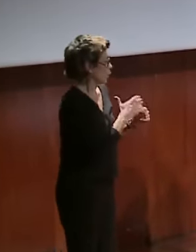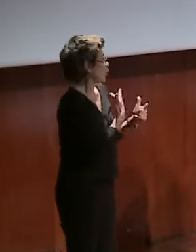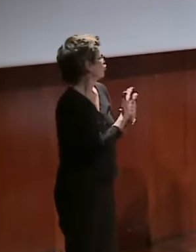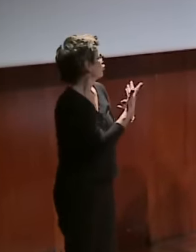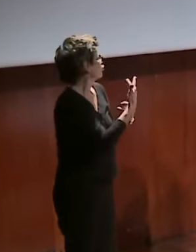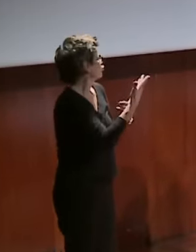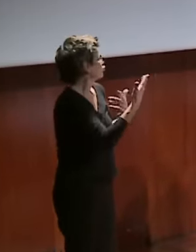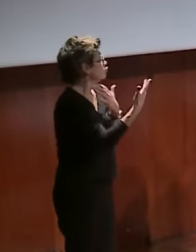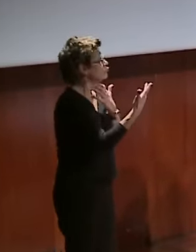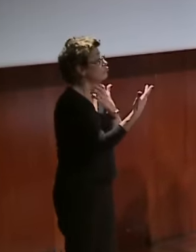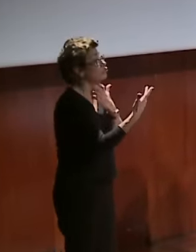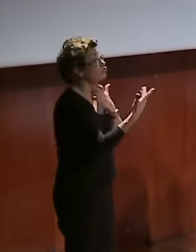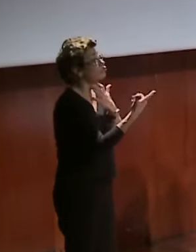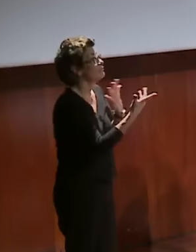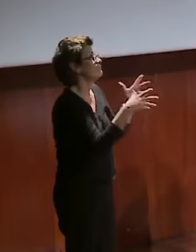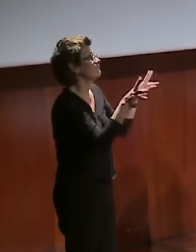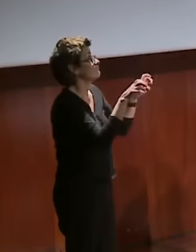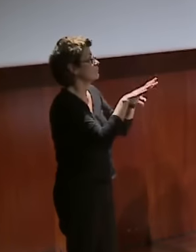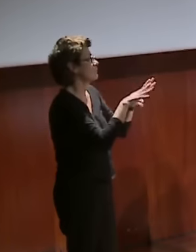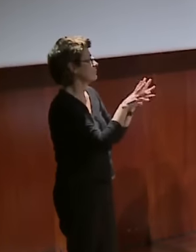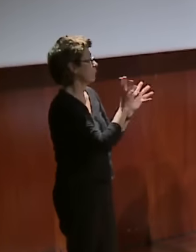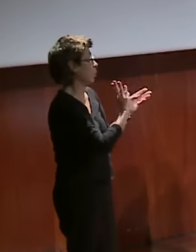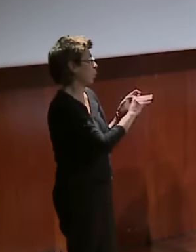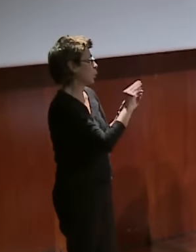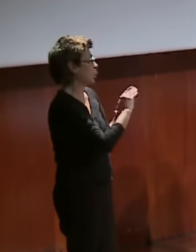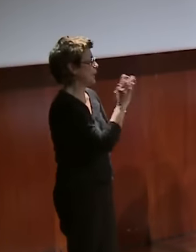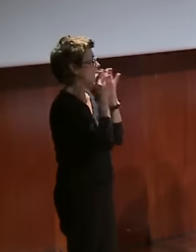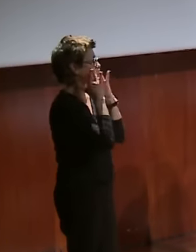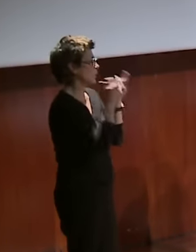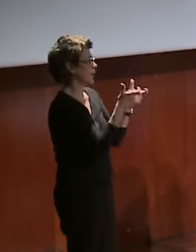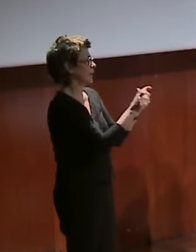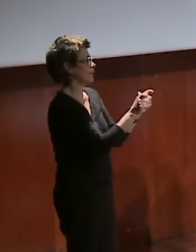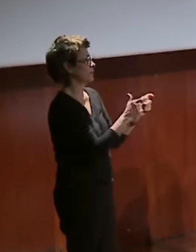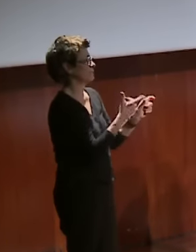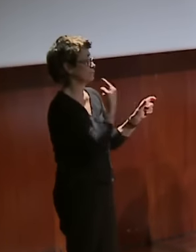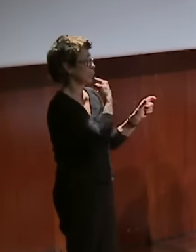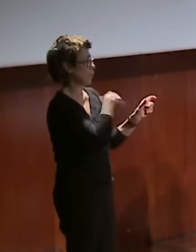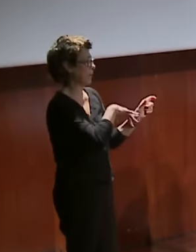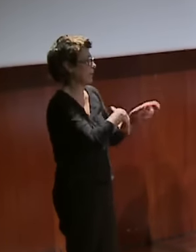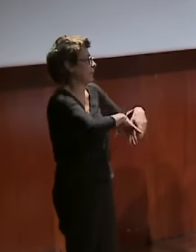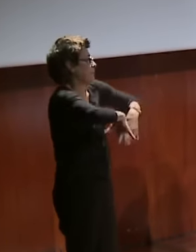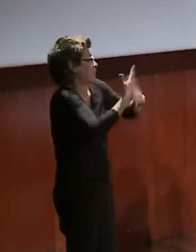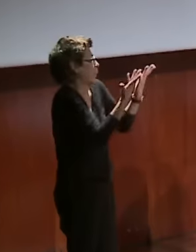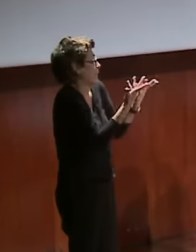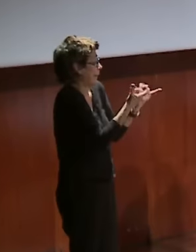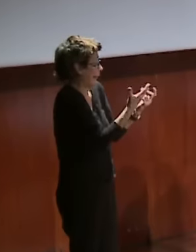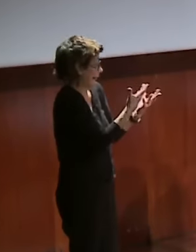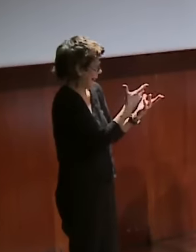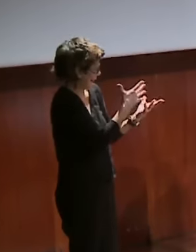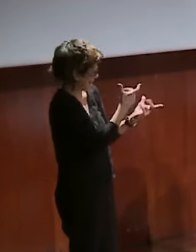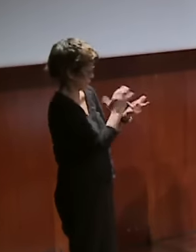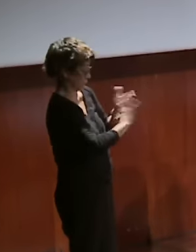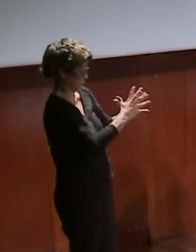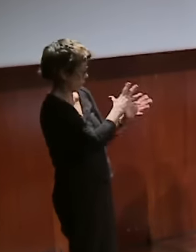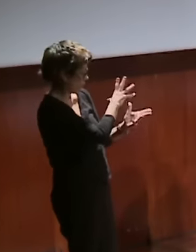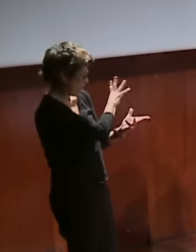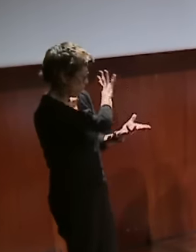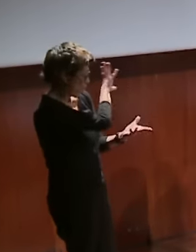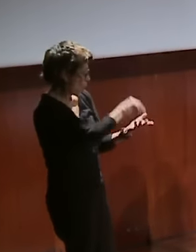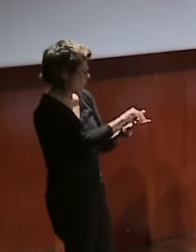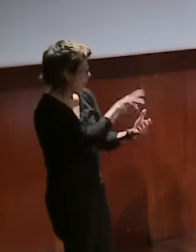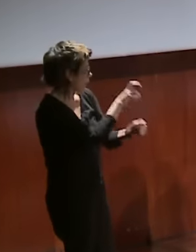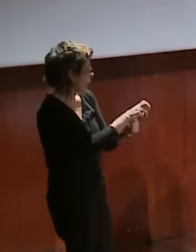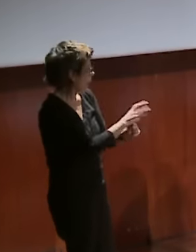de ce qu'on appelle un produit culturel, même si j'aime pas trop ce terme. Mais comment on conserve la langue des signes française et sur quel